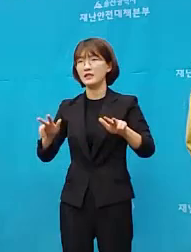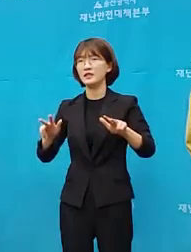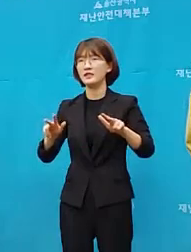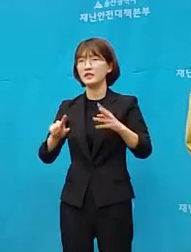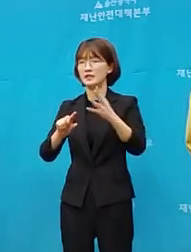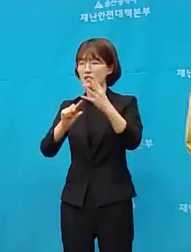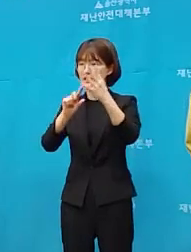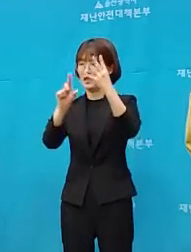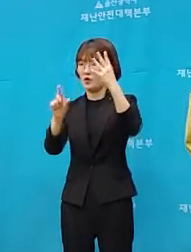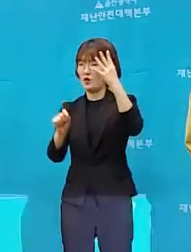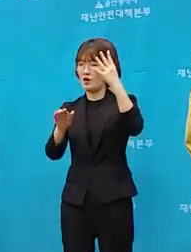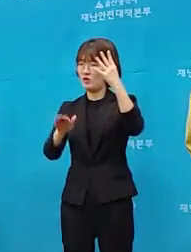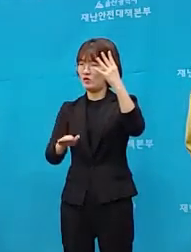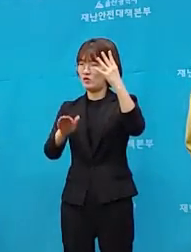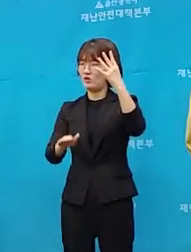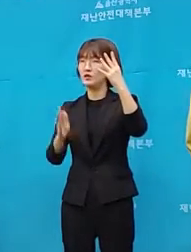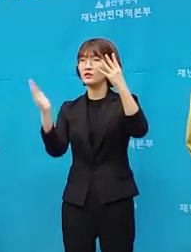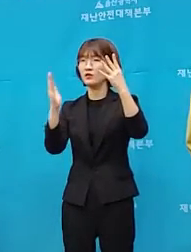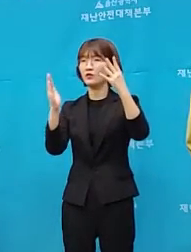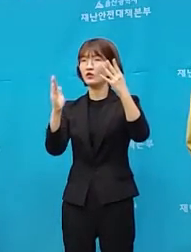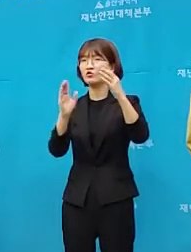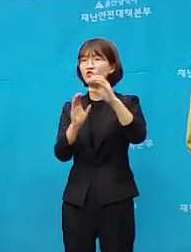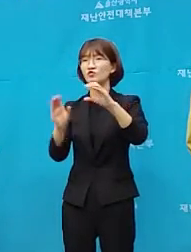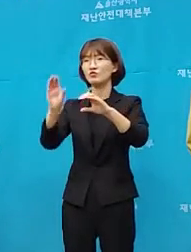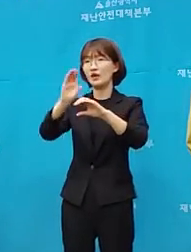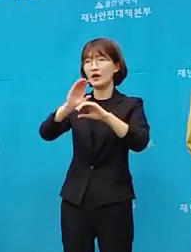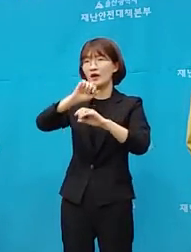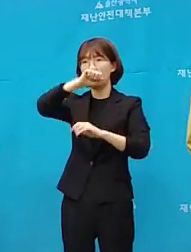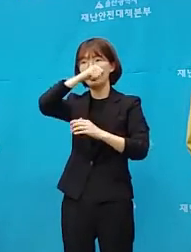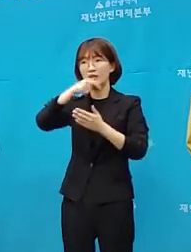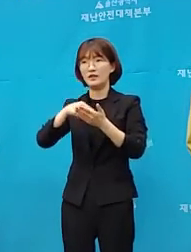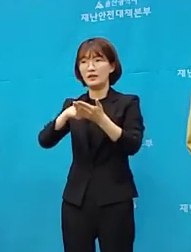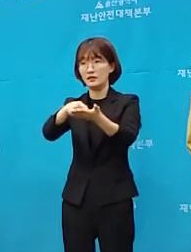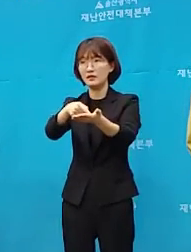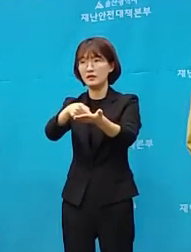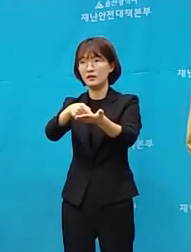4월 후반부에 있을 추가 경정 예산